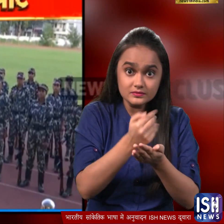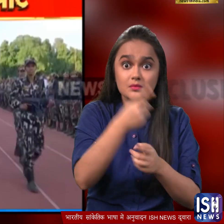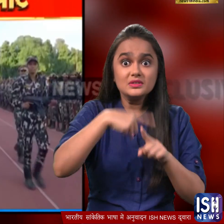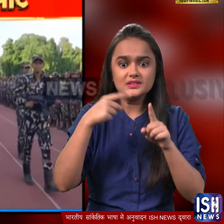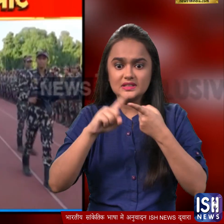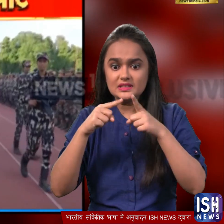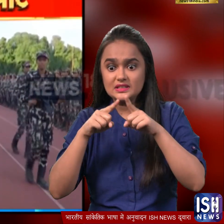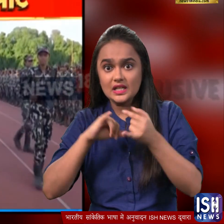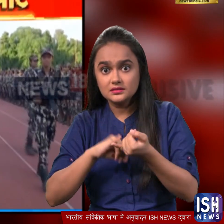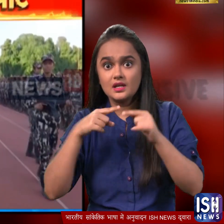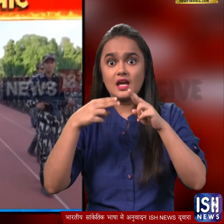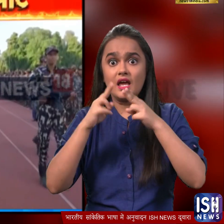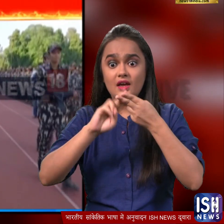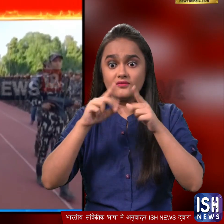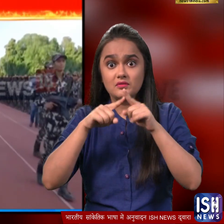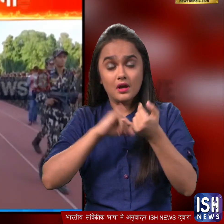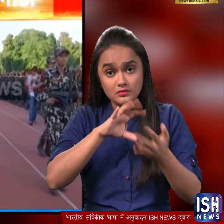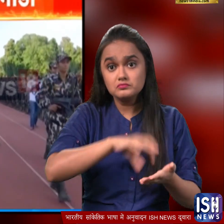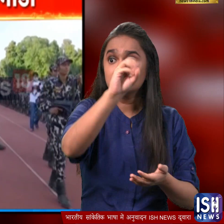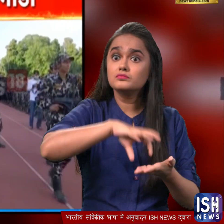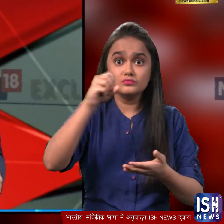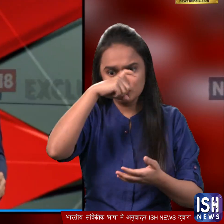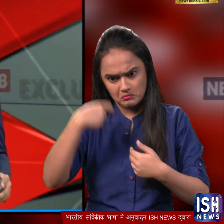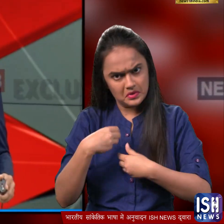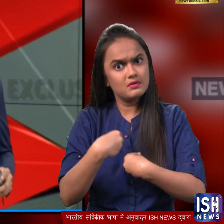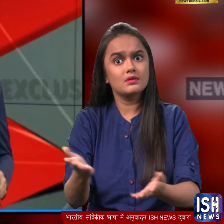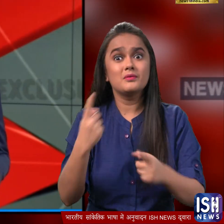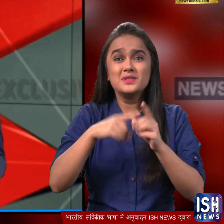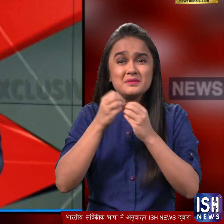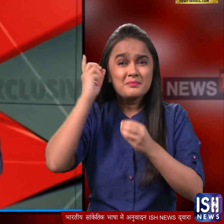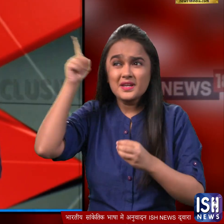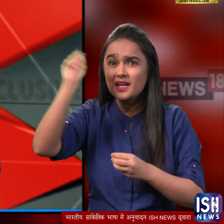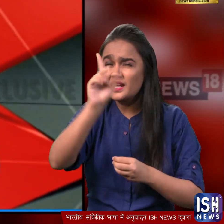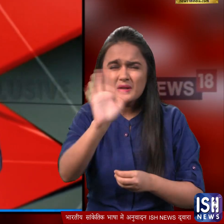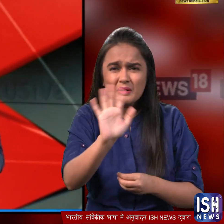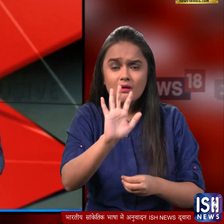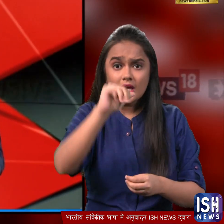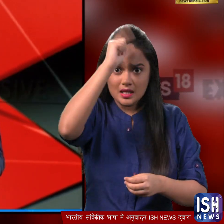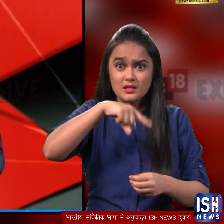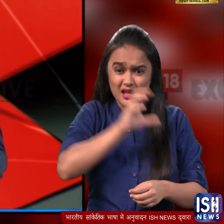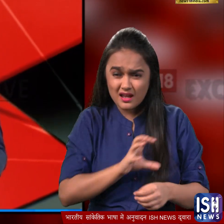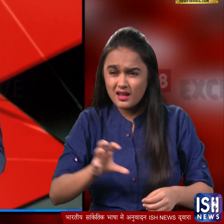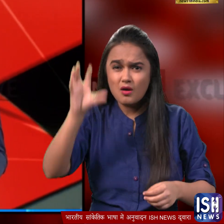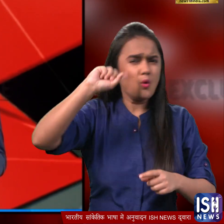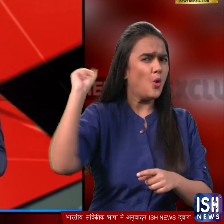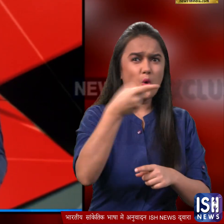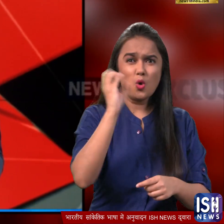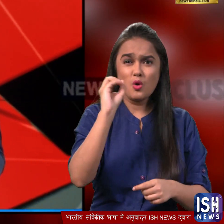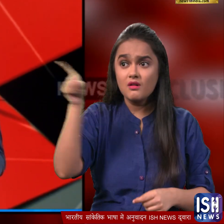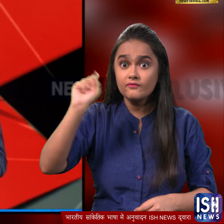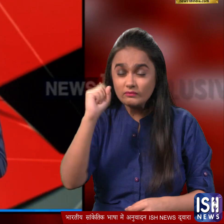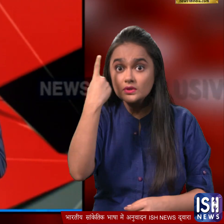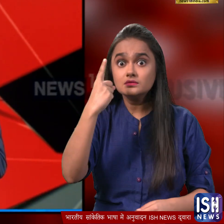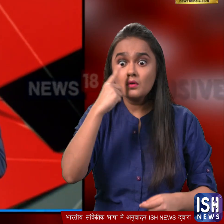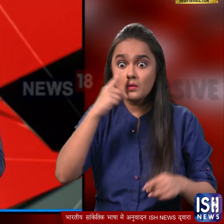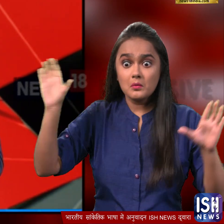के अलावा ATS और STF में तैनात की जाएंगी। सौभाग्य की एक बात है कि बिहार ही नहीं बल्कि देश के किसी राज्य में महिला कमांडो का यह पहला दस्ता